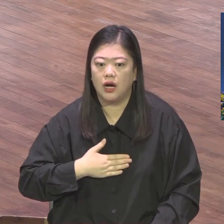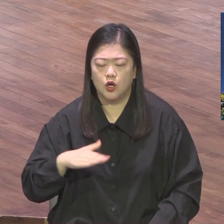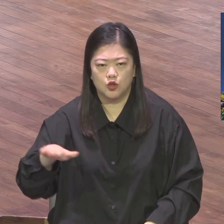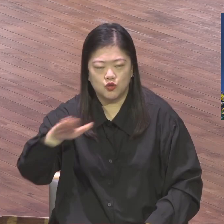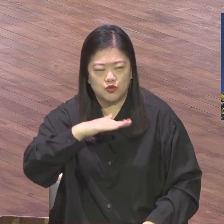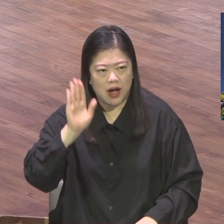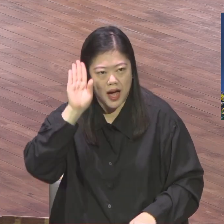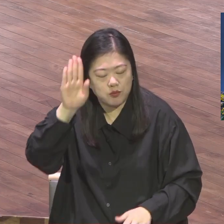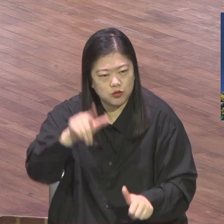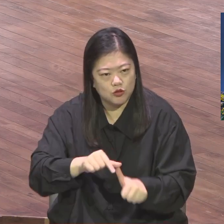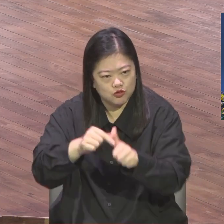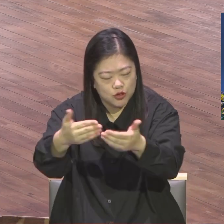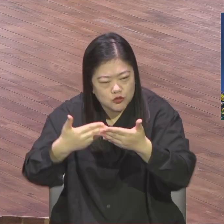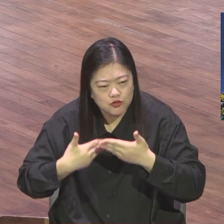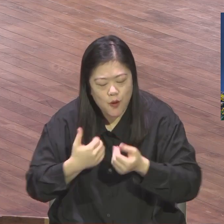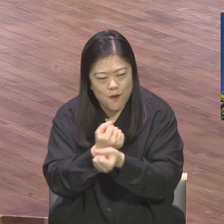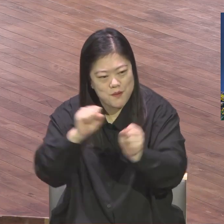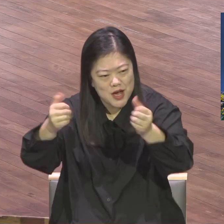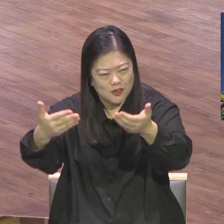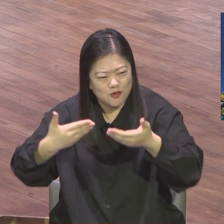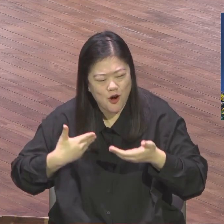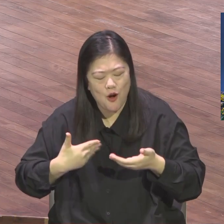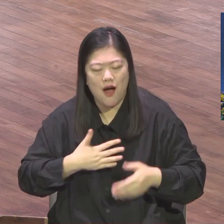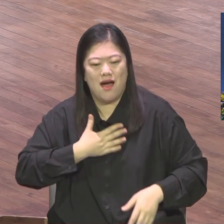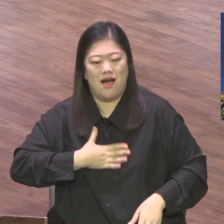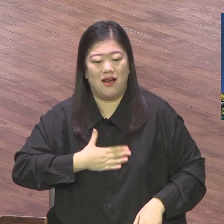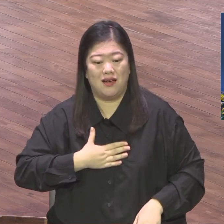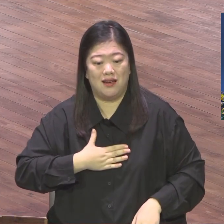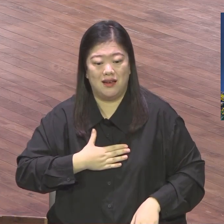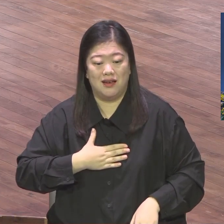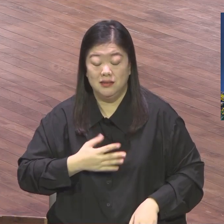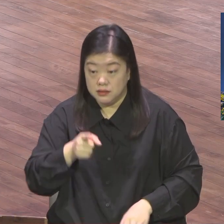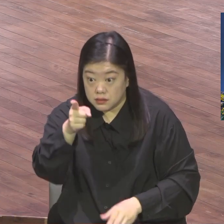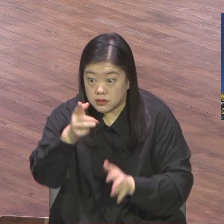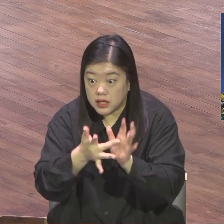그렇게 희생될 것을 말씀하신 거예요.